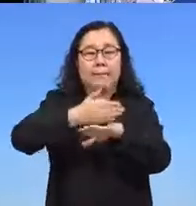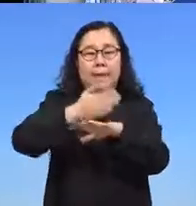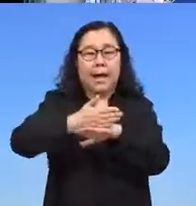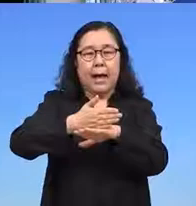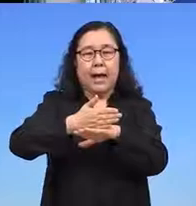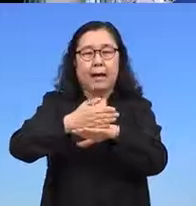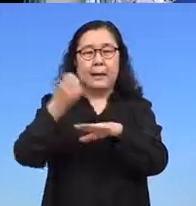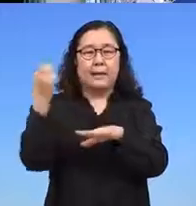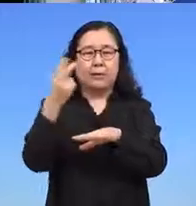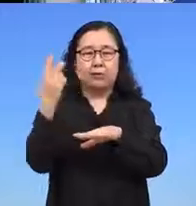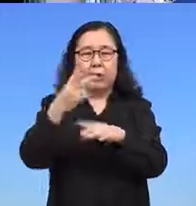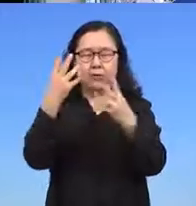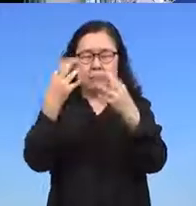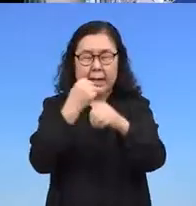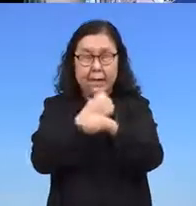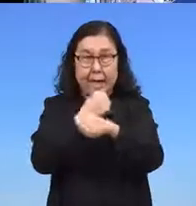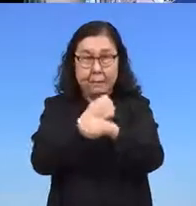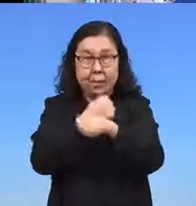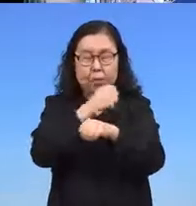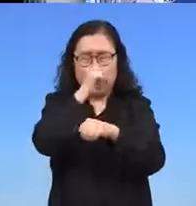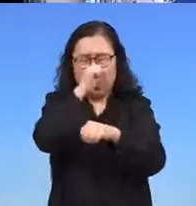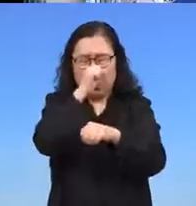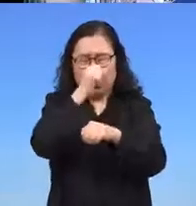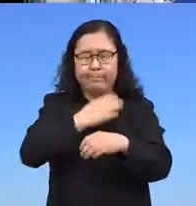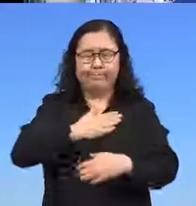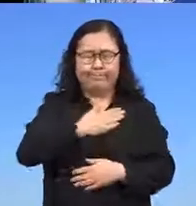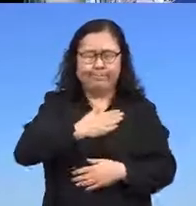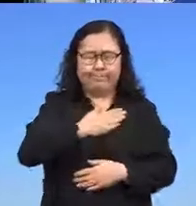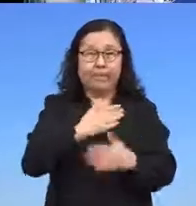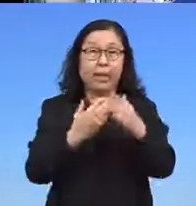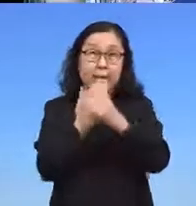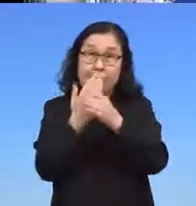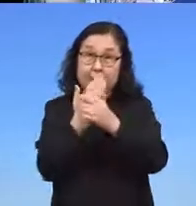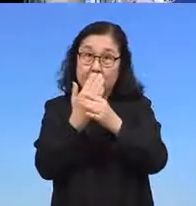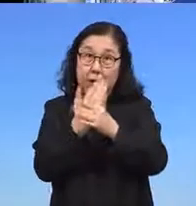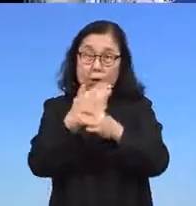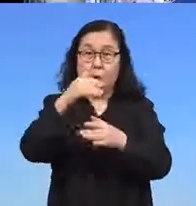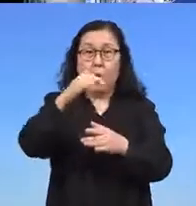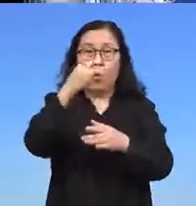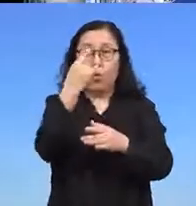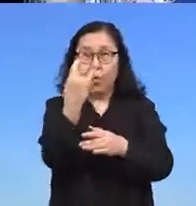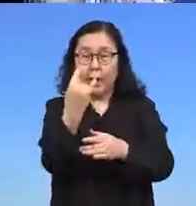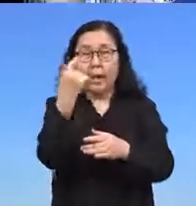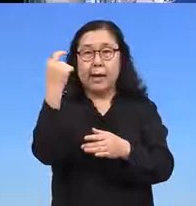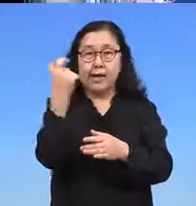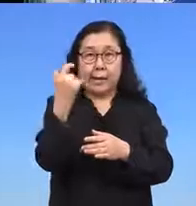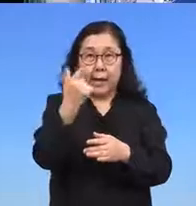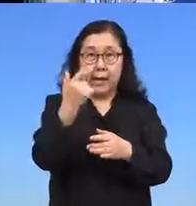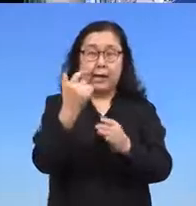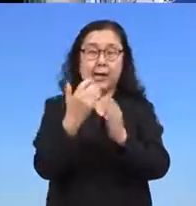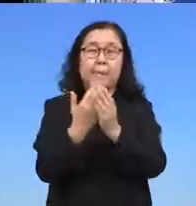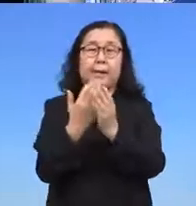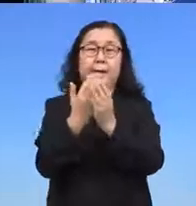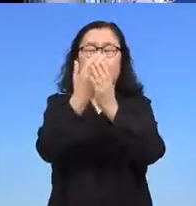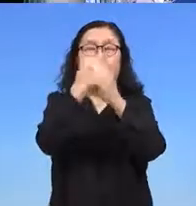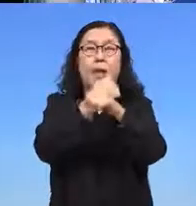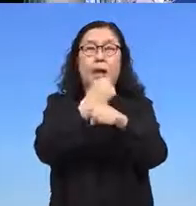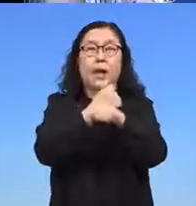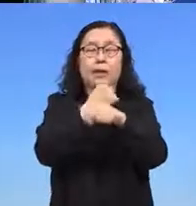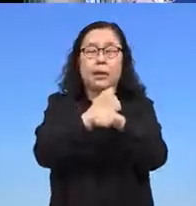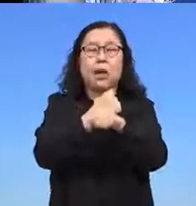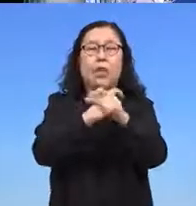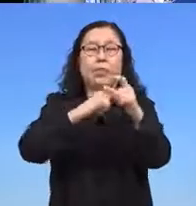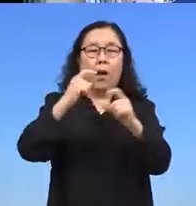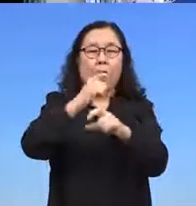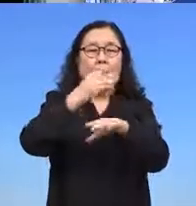하면 긍정적인 기분이 형성이 되고, 그러면서 뇌 경로가 강화되어 다시 더 긍정적인 기분이 생겨나는